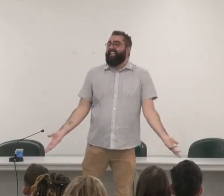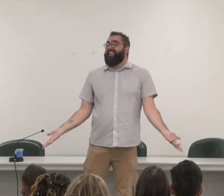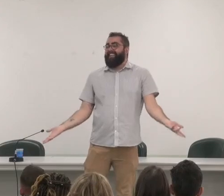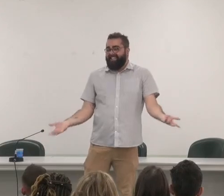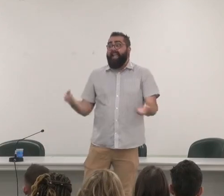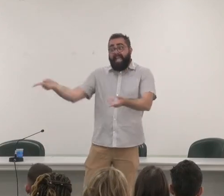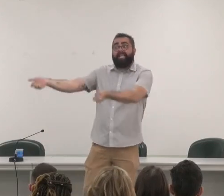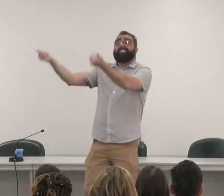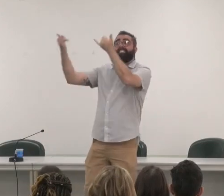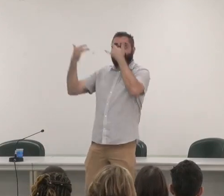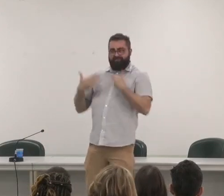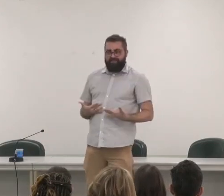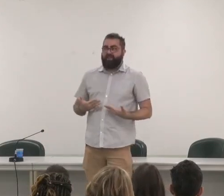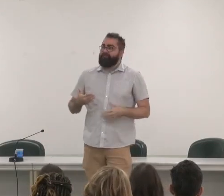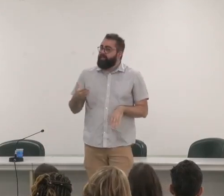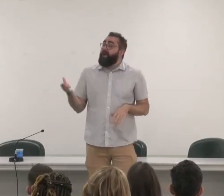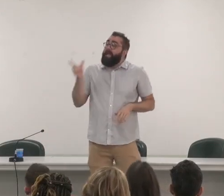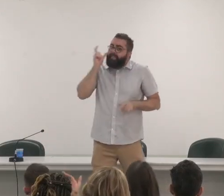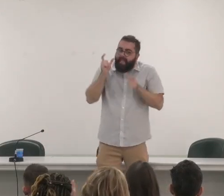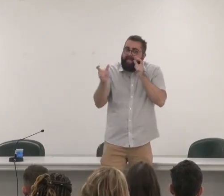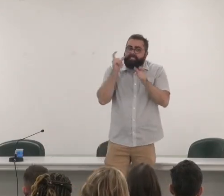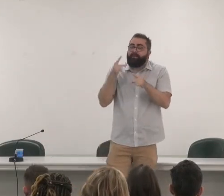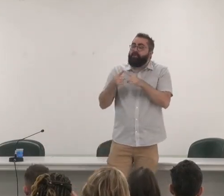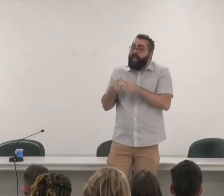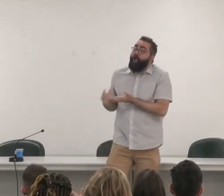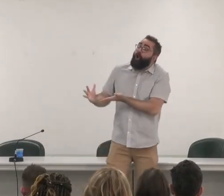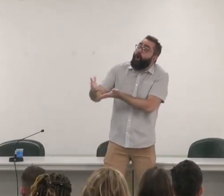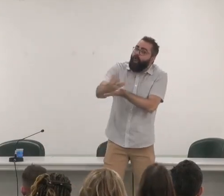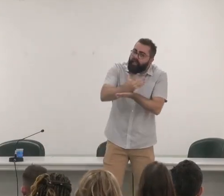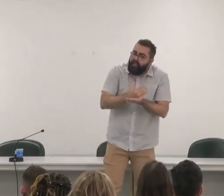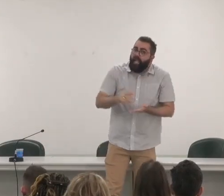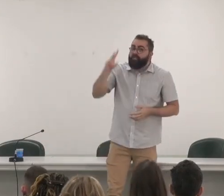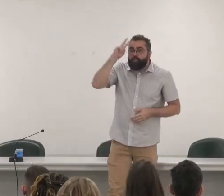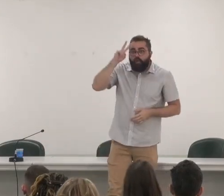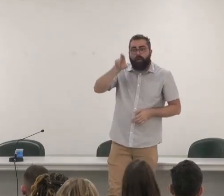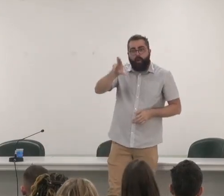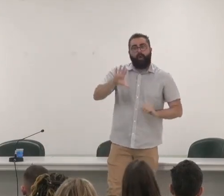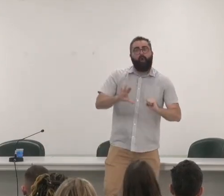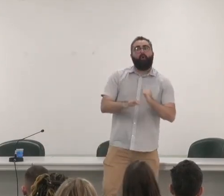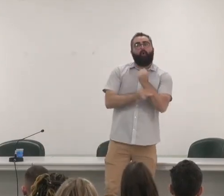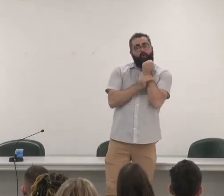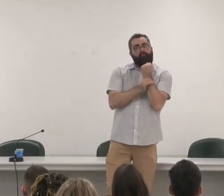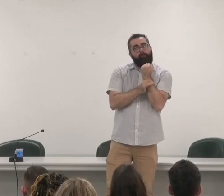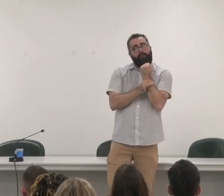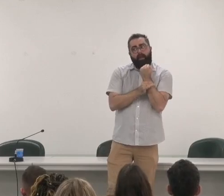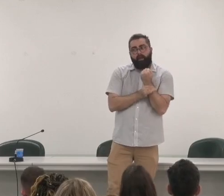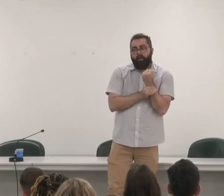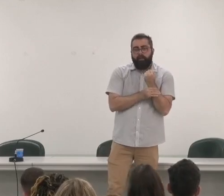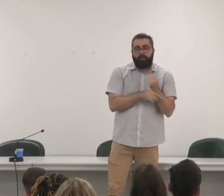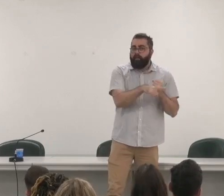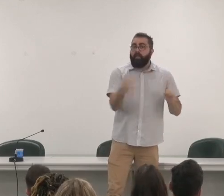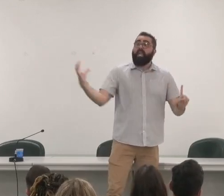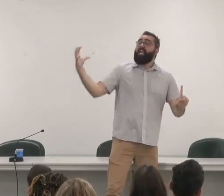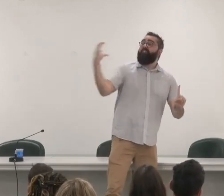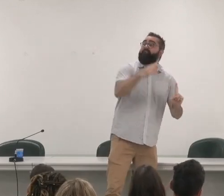única pessoa surda. Então, os relatos dessas pessoas da comunidade é como se nós